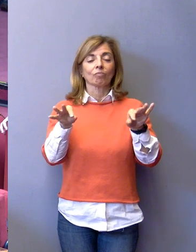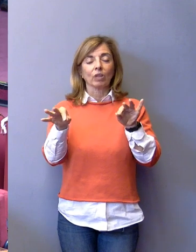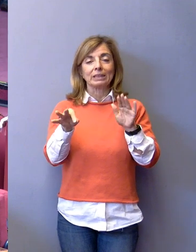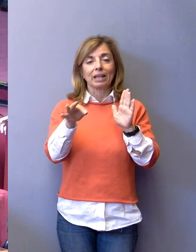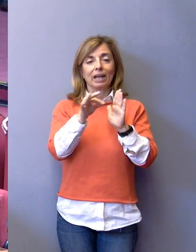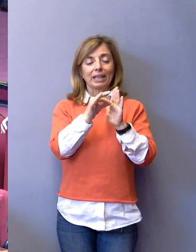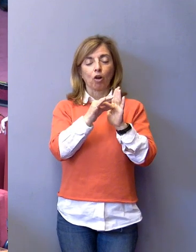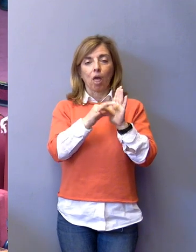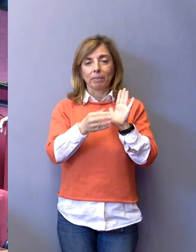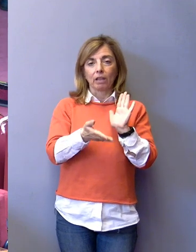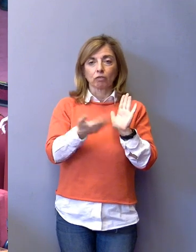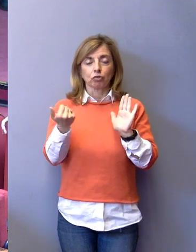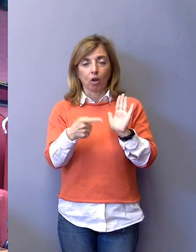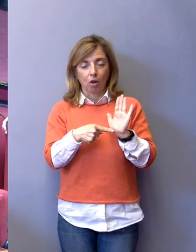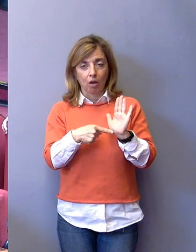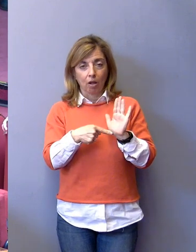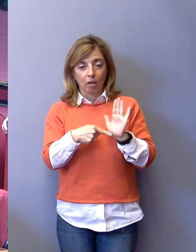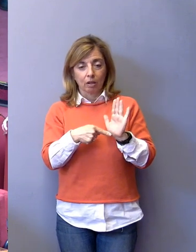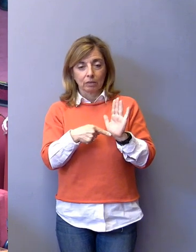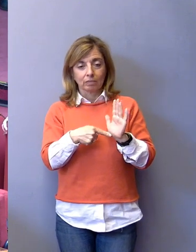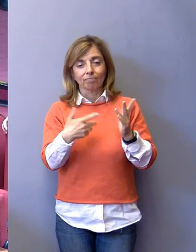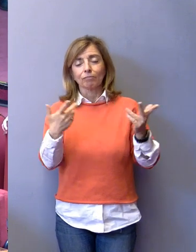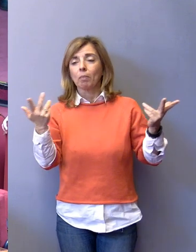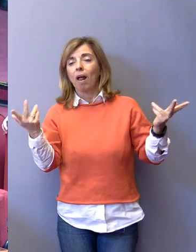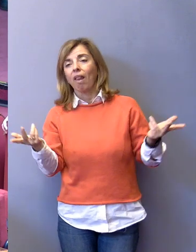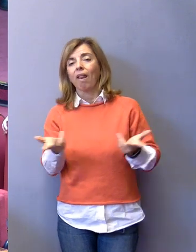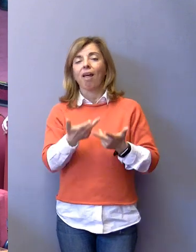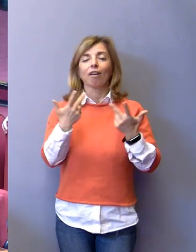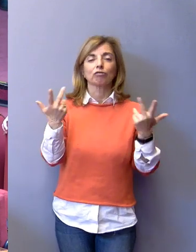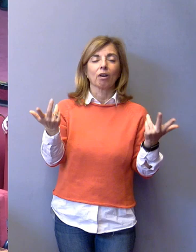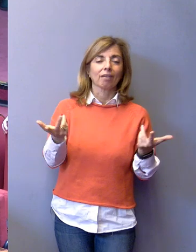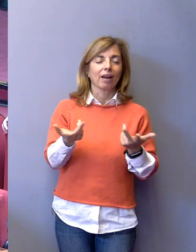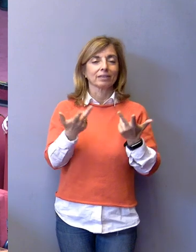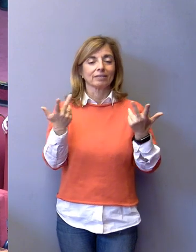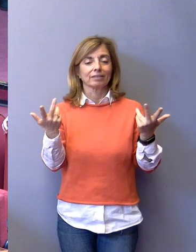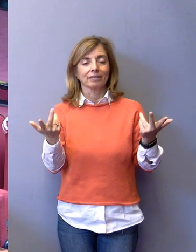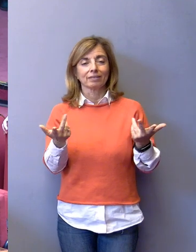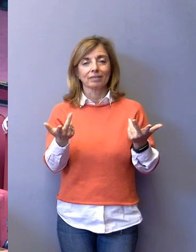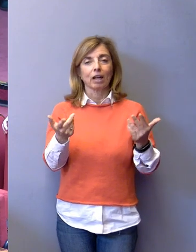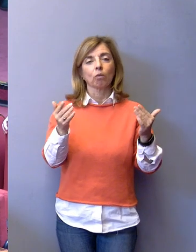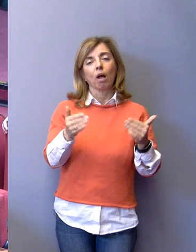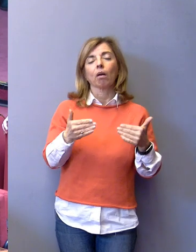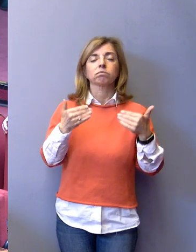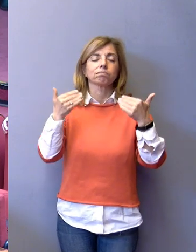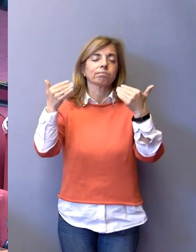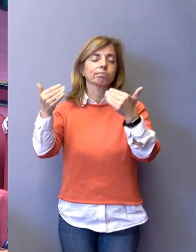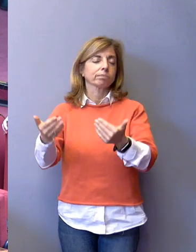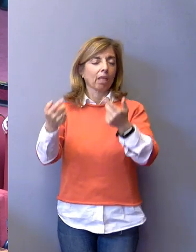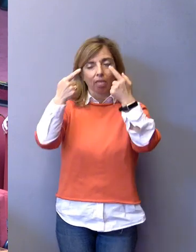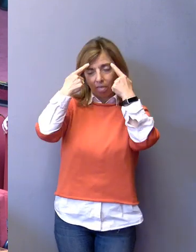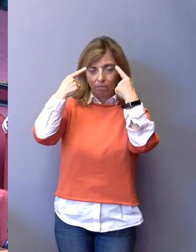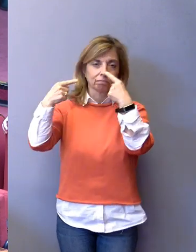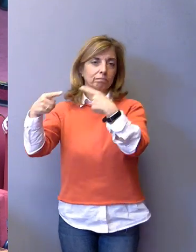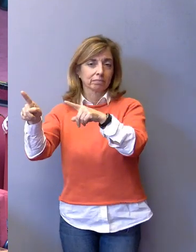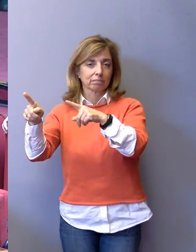lamentazione questa diciamo leggerezza nel poi rimandare a non si sa bene chi aspetti